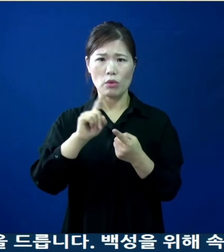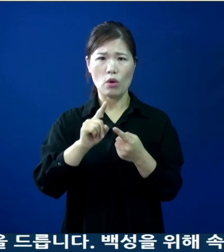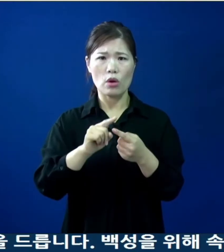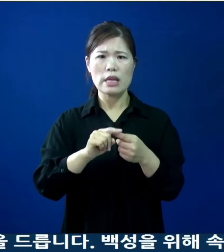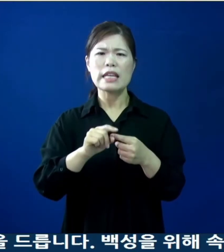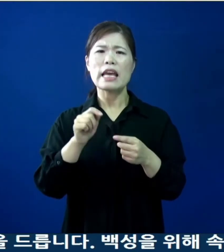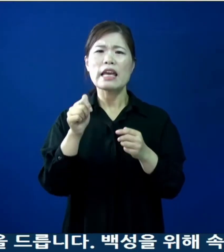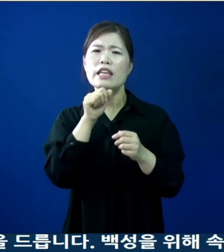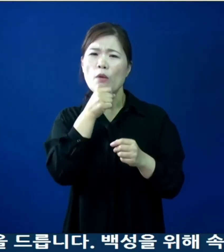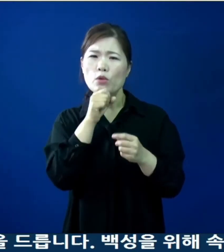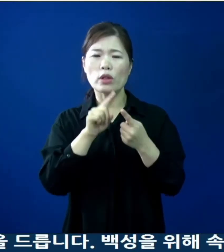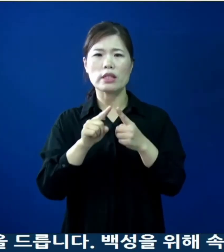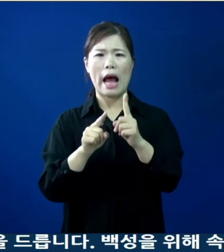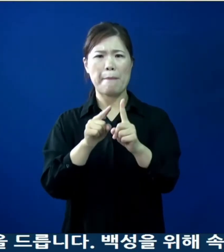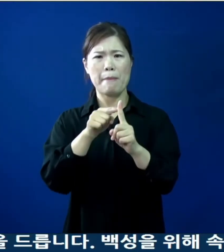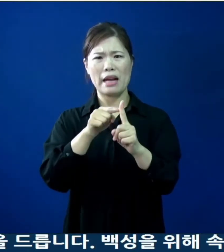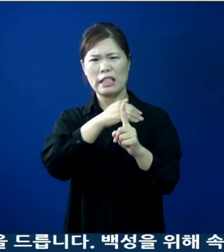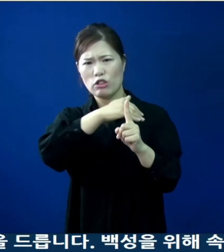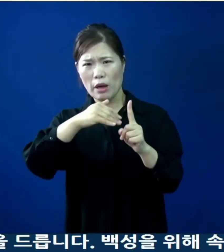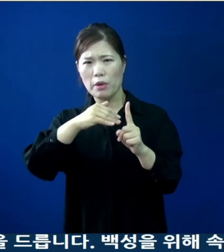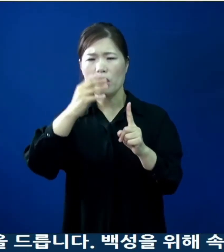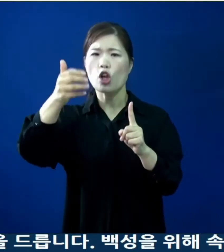드립니다. 또 1마리는